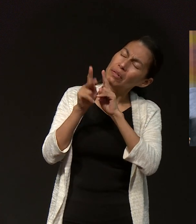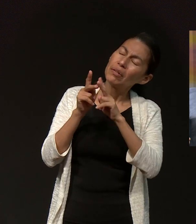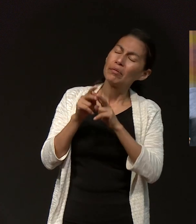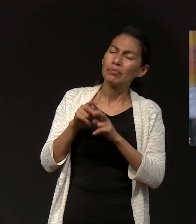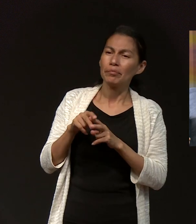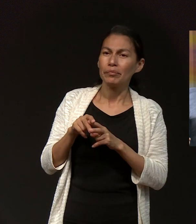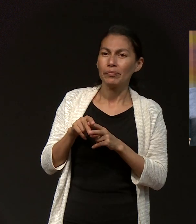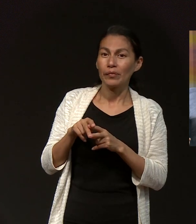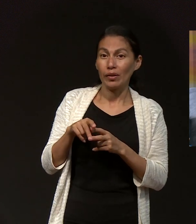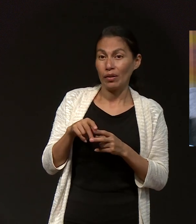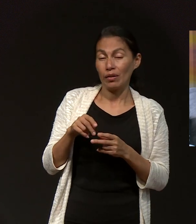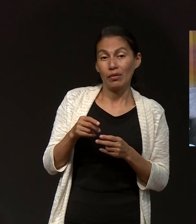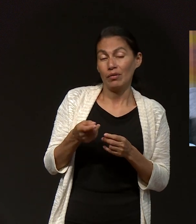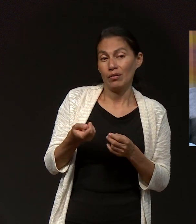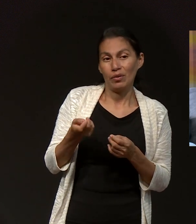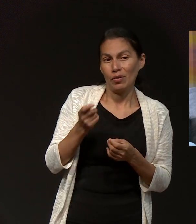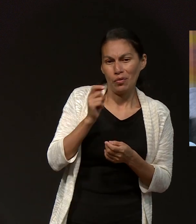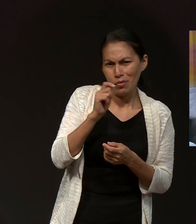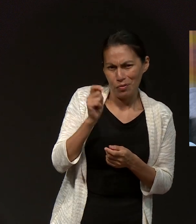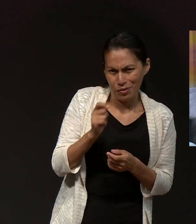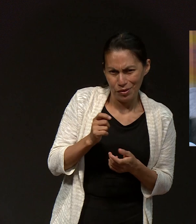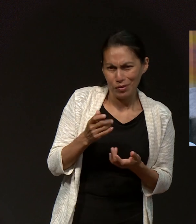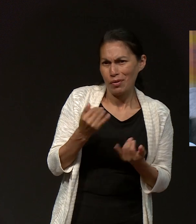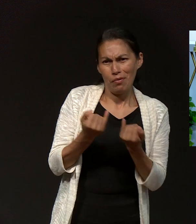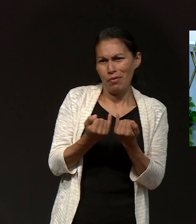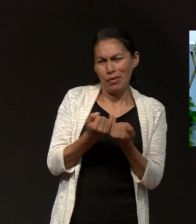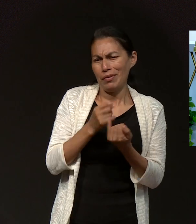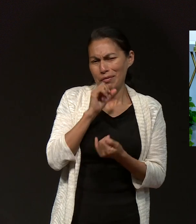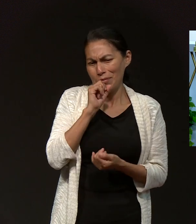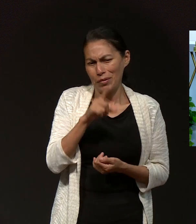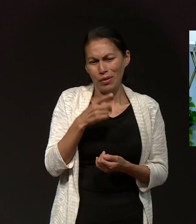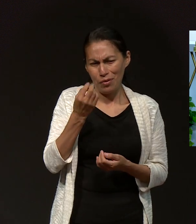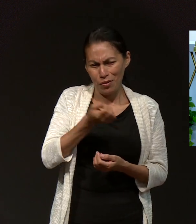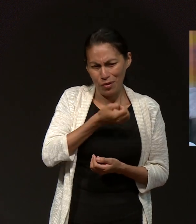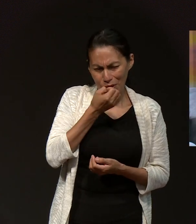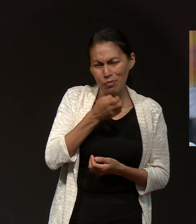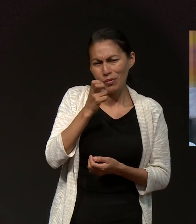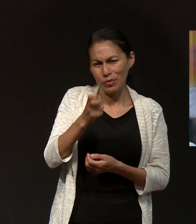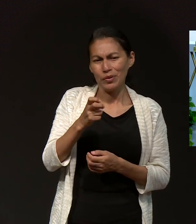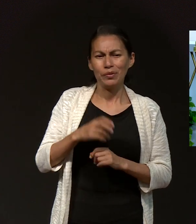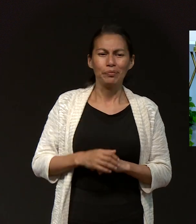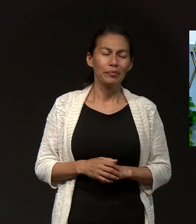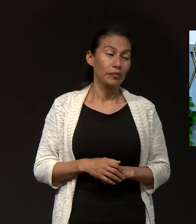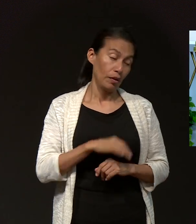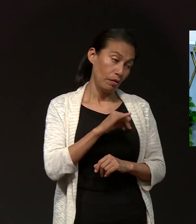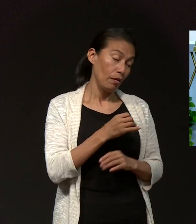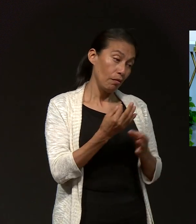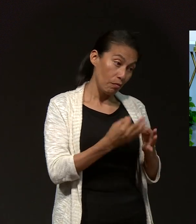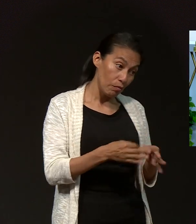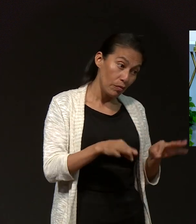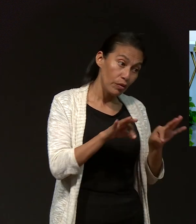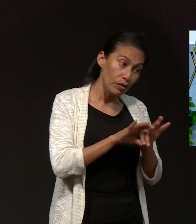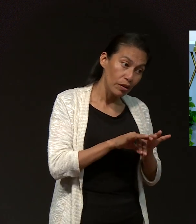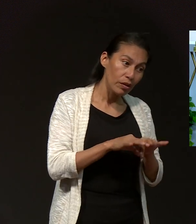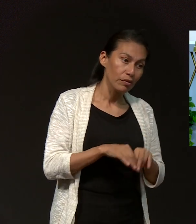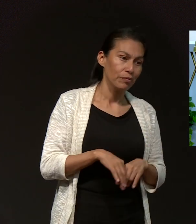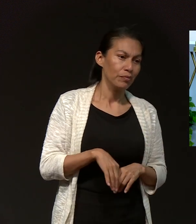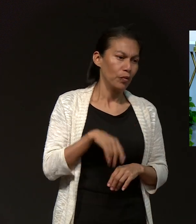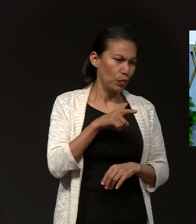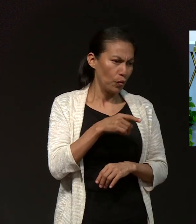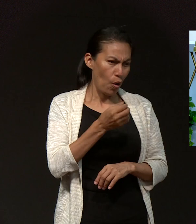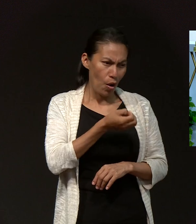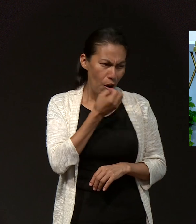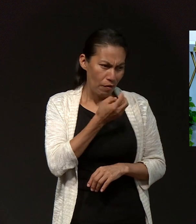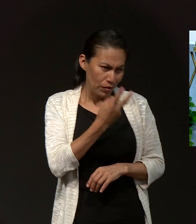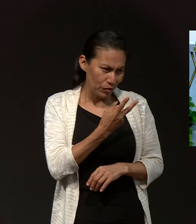incluyendo la de el noviazgo. definitivamente. Obviamente. Es súper importante eso, súper importante. Orabas